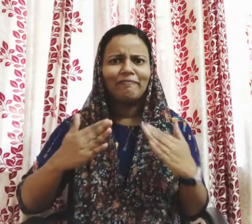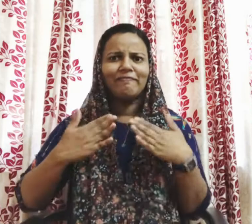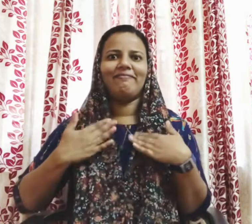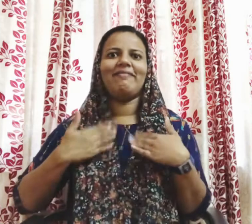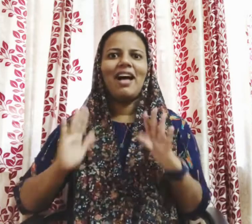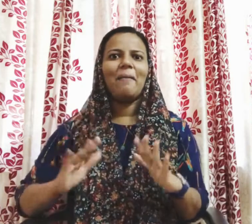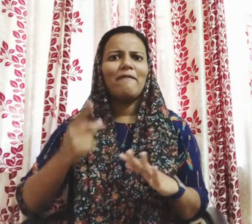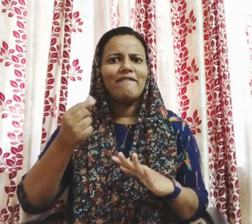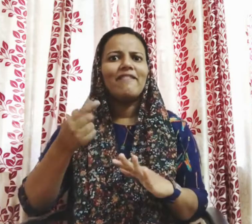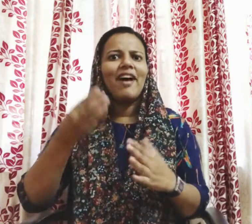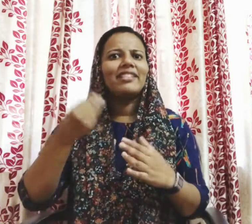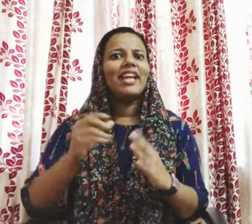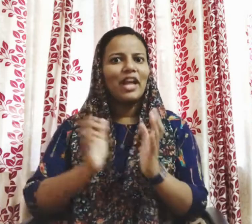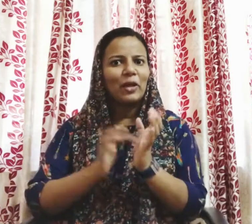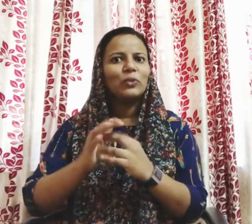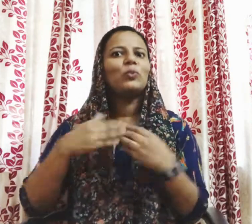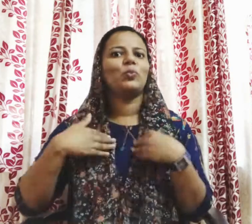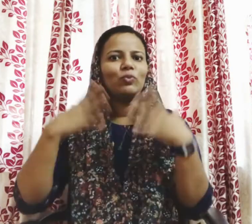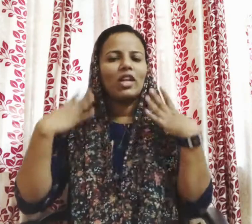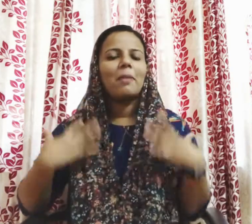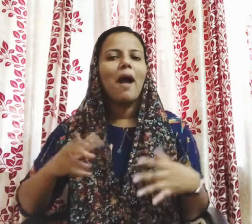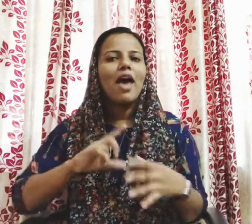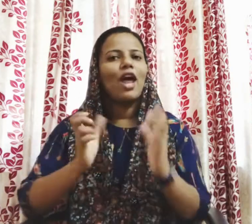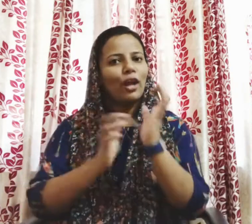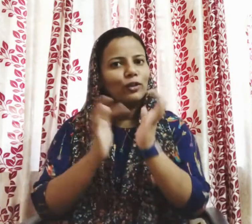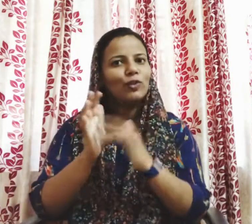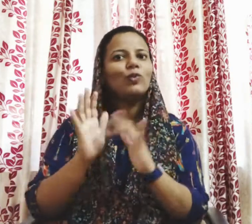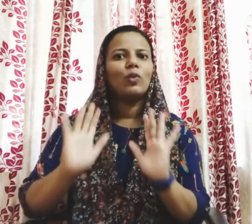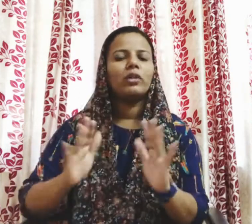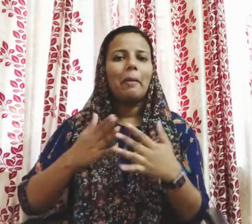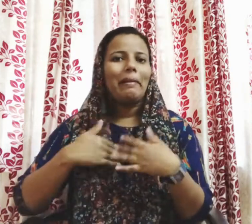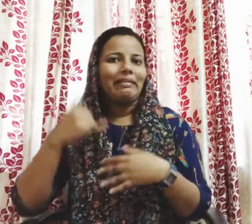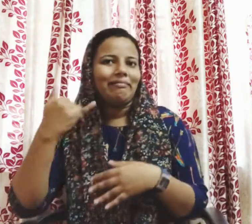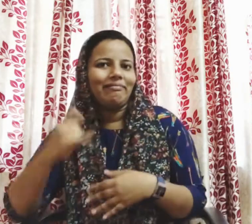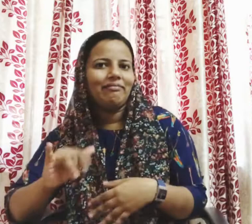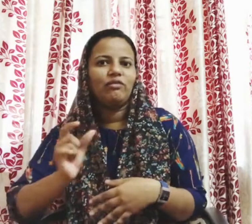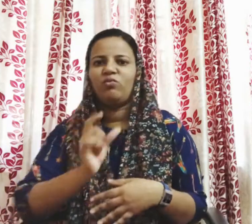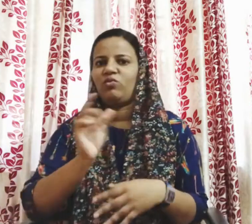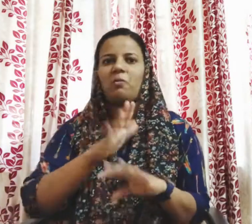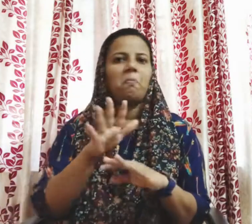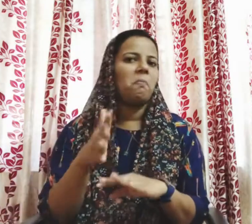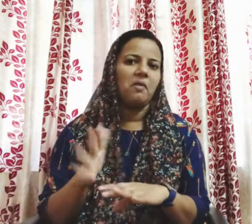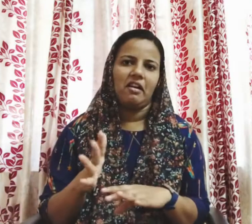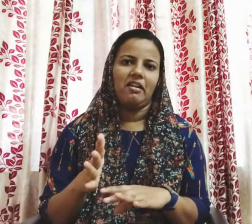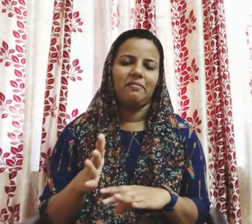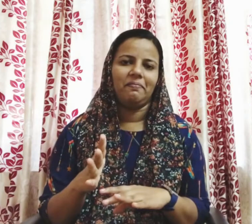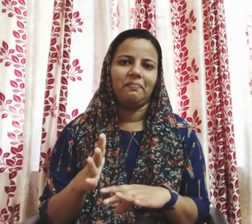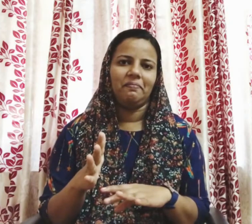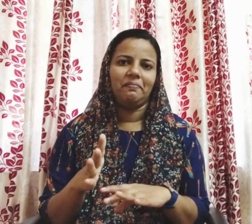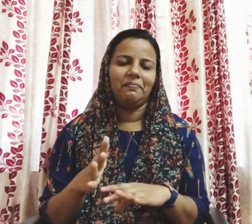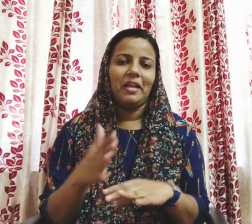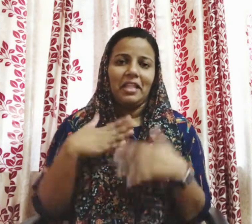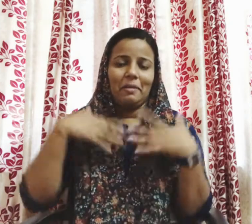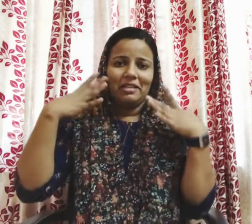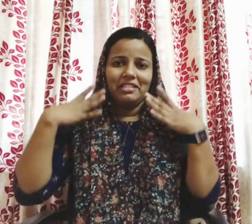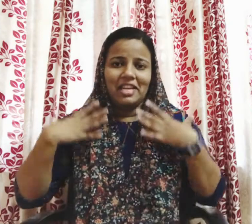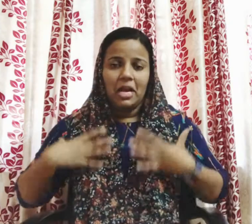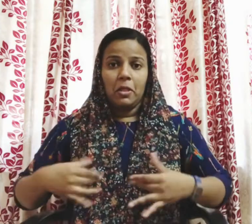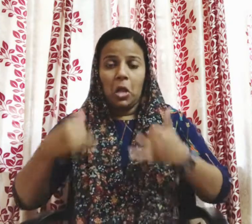ദൈവത്തിന് വസിക്കുവാൻ വേണ്ടി വിലയ്ക്ക് മേടിക്കപ്പെട്ടത്. അപ്പം ഈ ശരീരം നമ്മൾ ദുർവിനിയോഗം ചെയ്താൽ, അല്ലെങ്കിൽ ആ